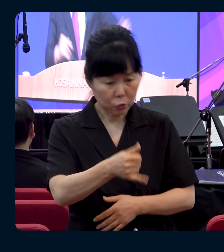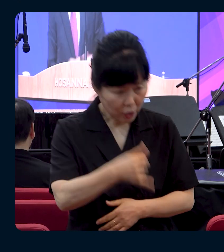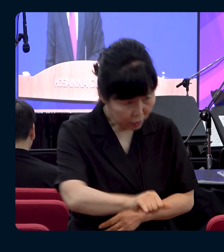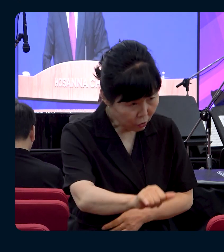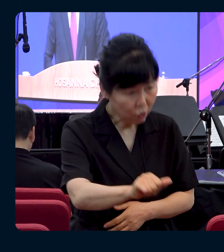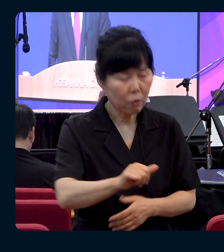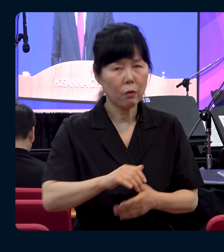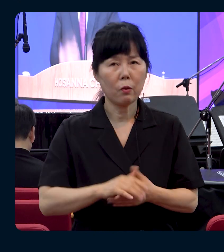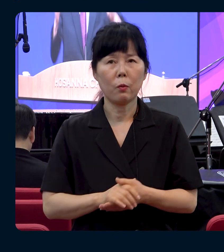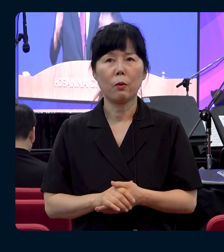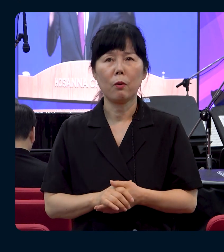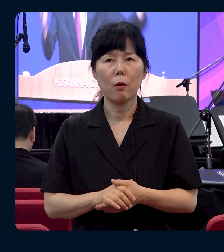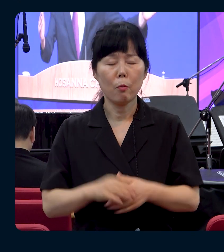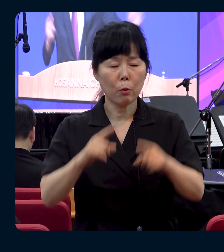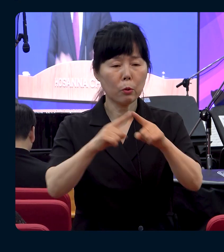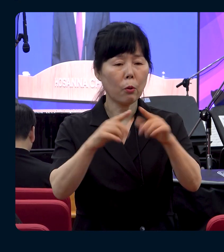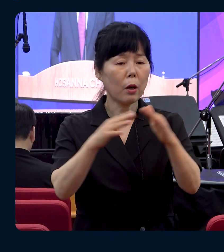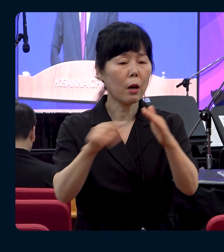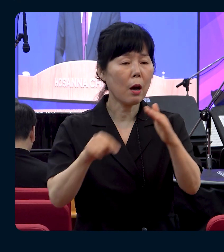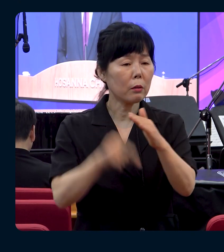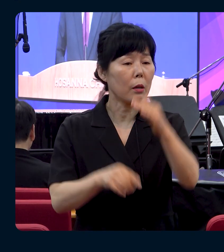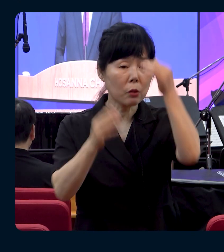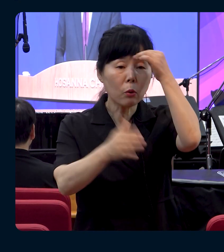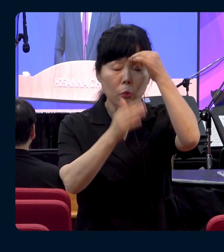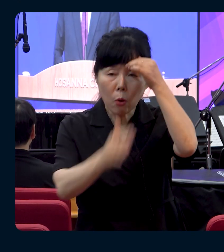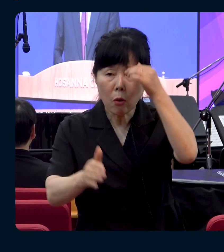자녀든, 그게 교회 성도든,